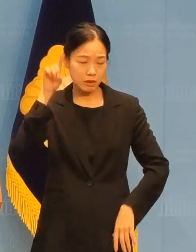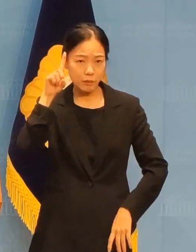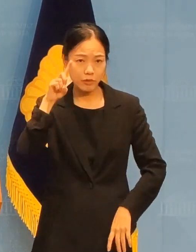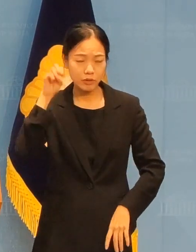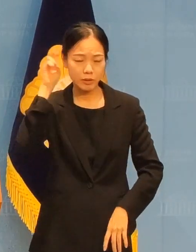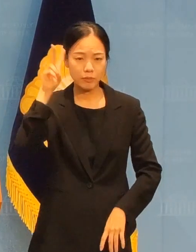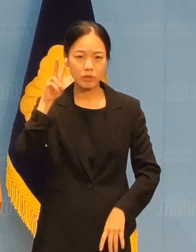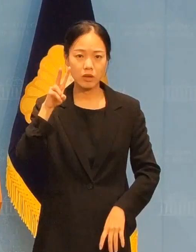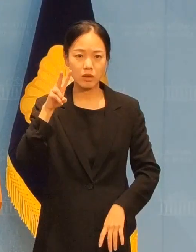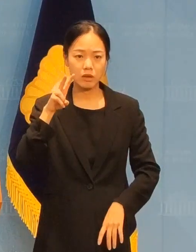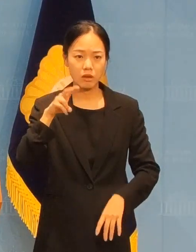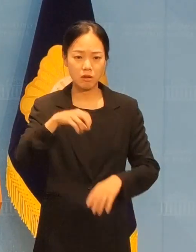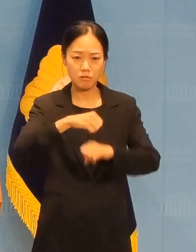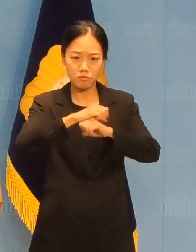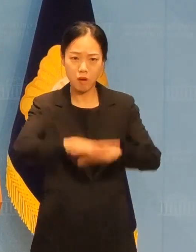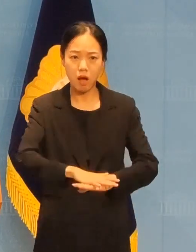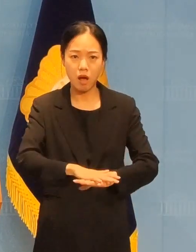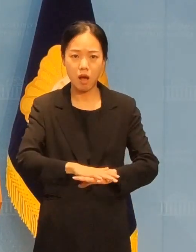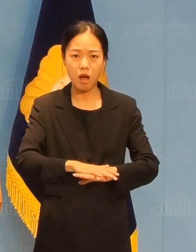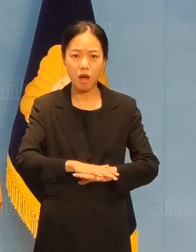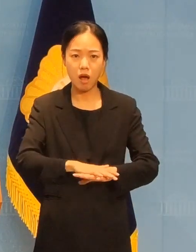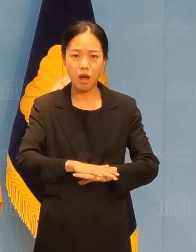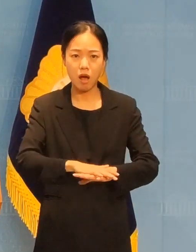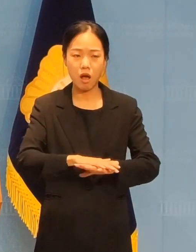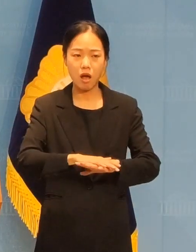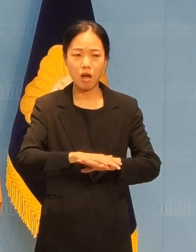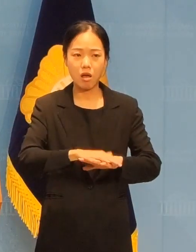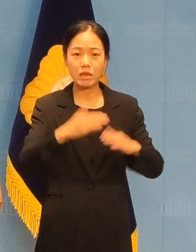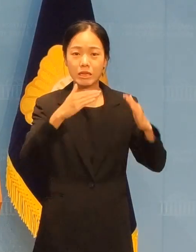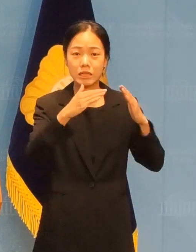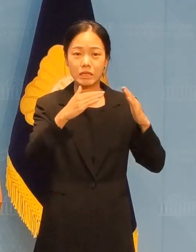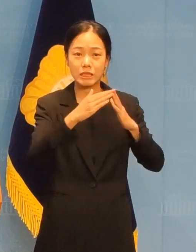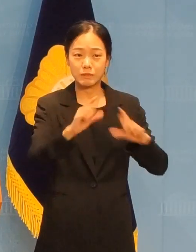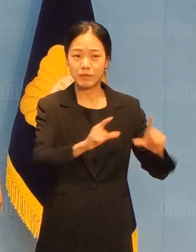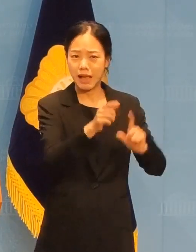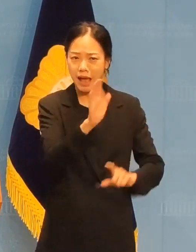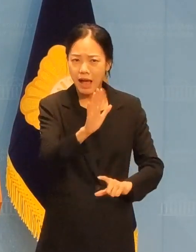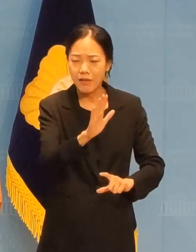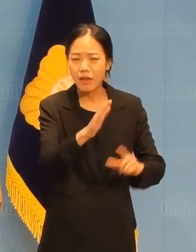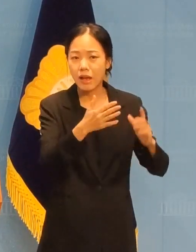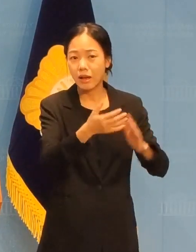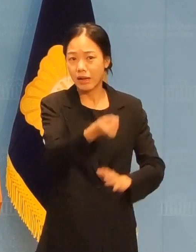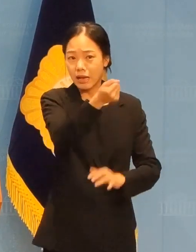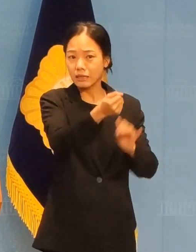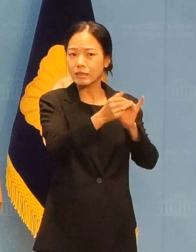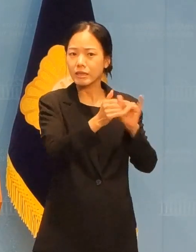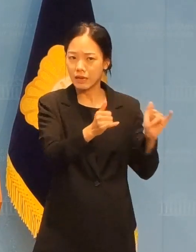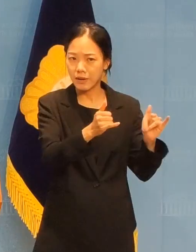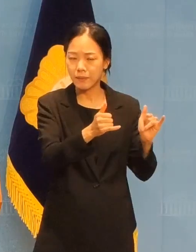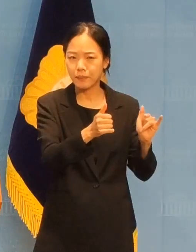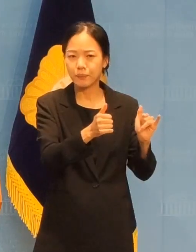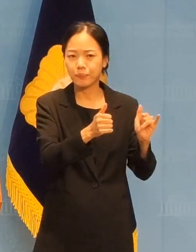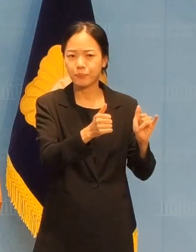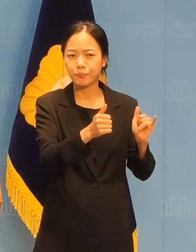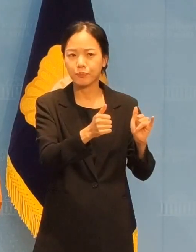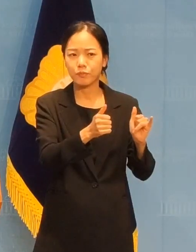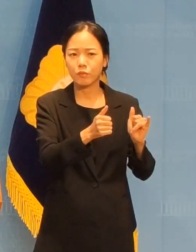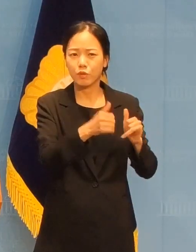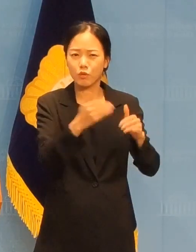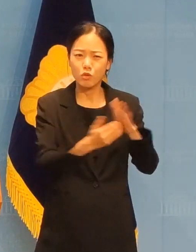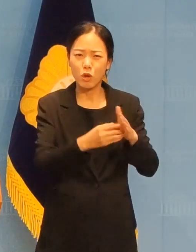것입니다. 비거주 1주택자의 종부세 최고 세율을 다주택자와